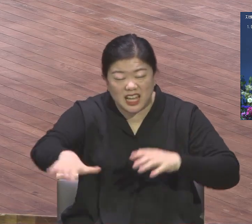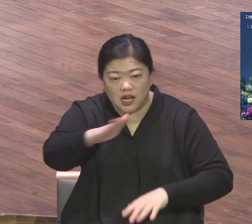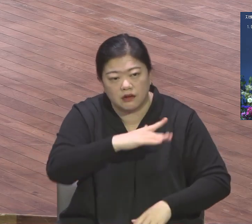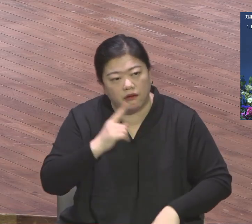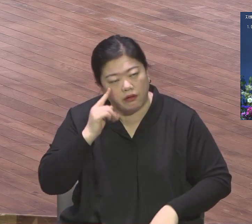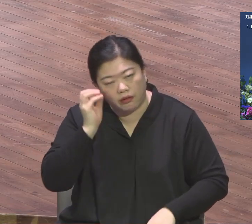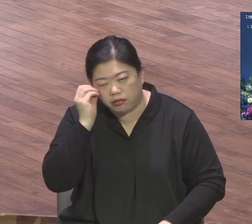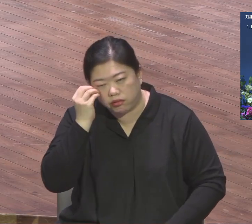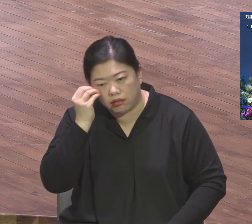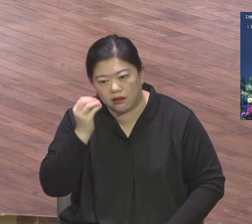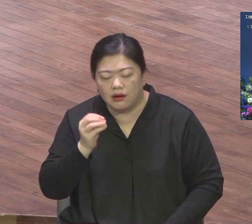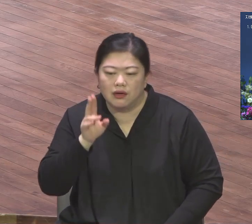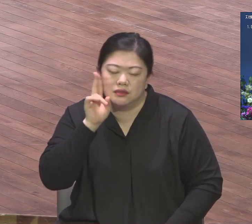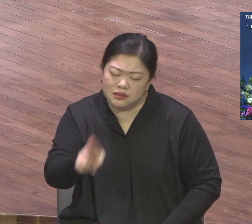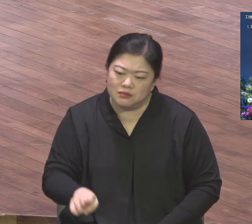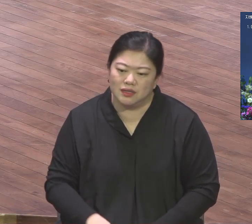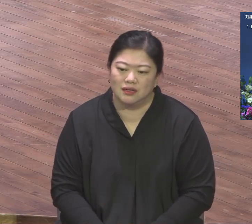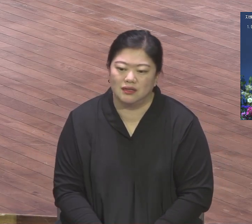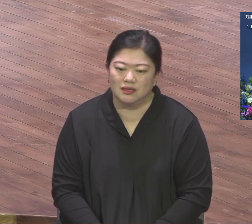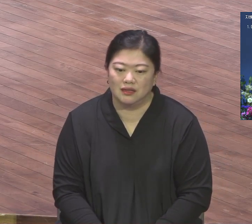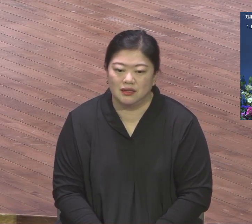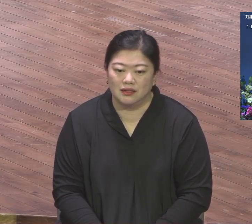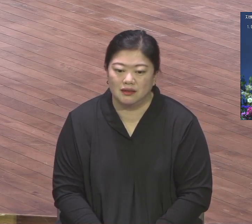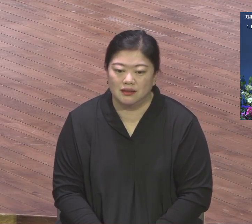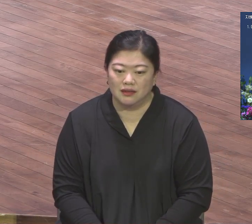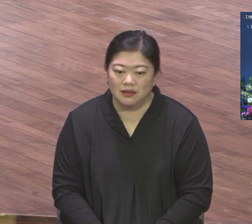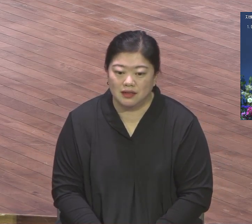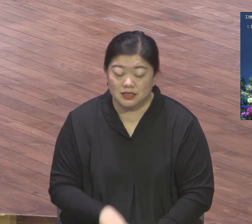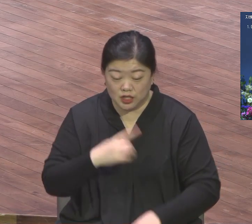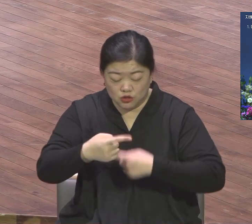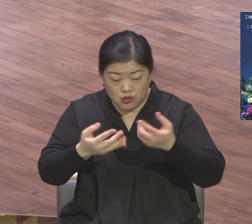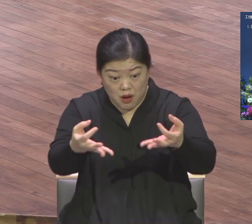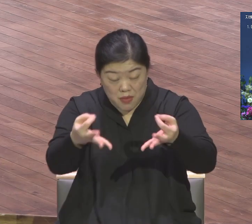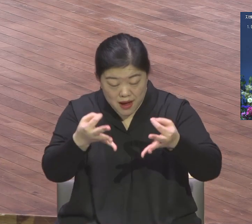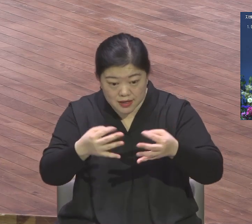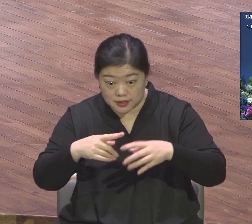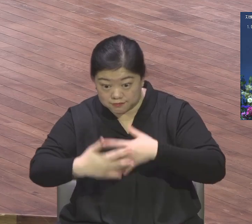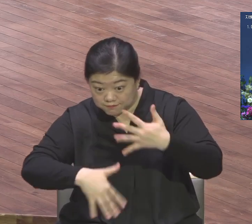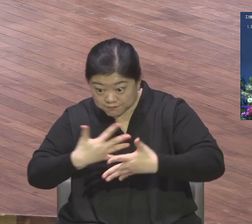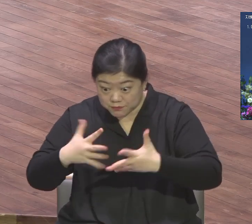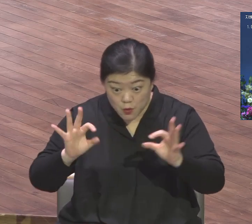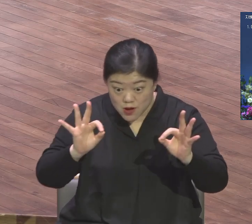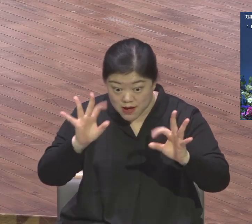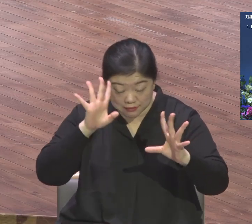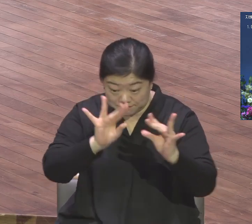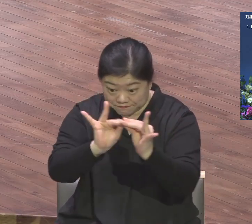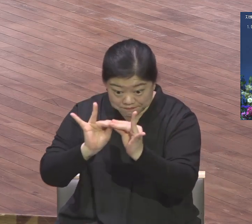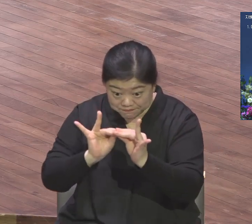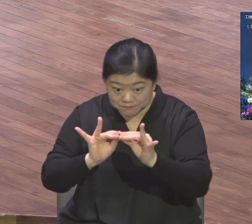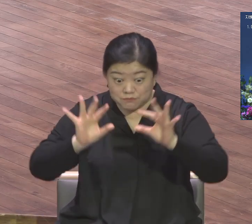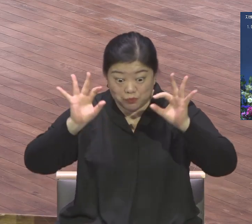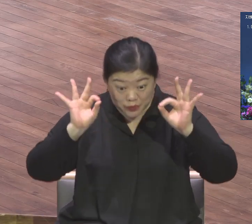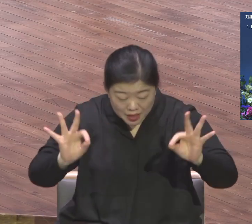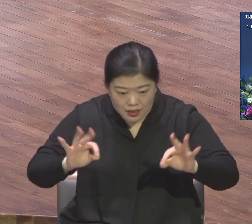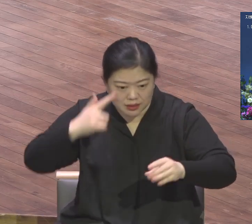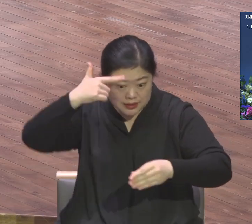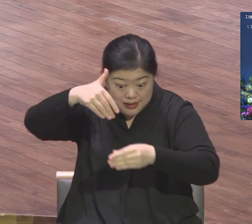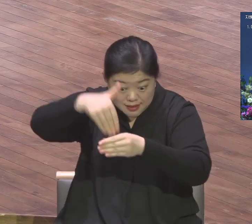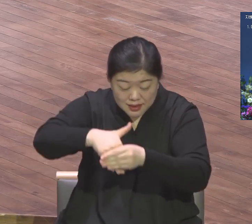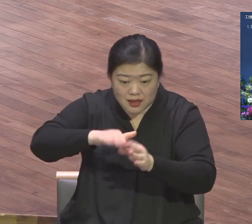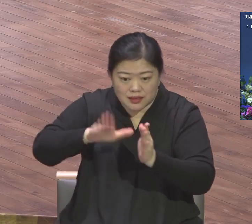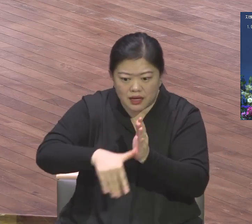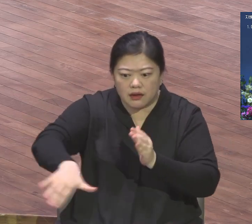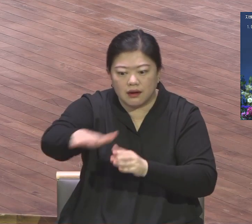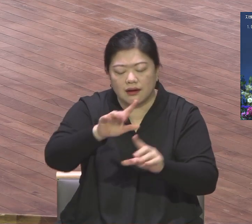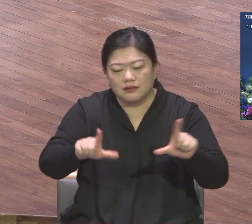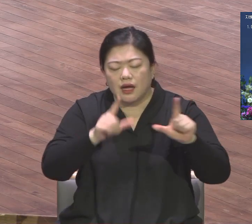이것을 얼마만큼 마음에 각인시키냐에 따라서 여러분 삶이 달라지게 되어 있어요. 그렇다면